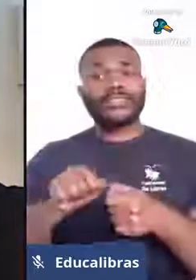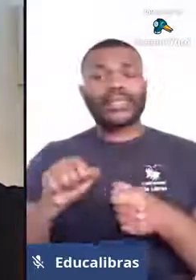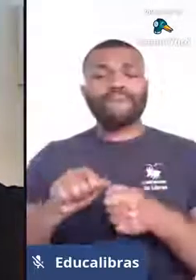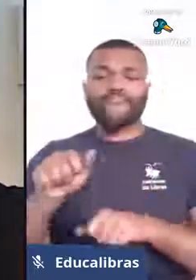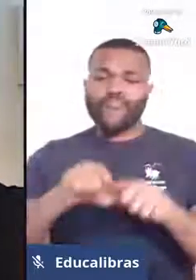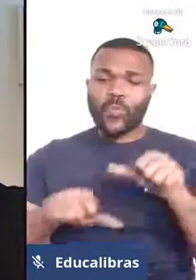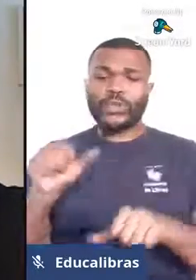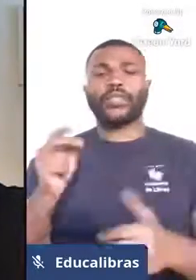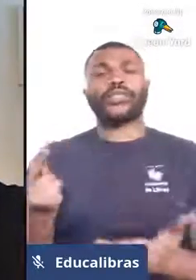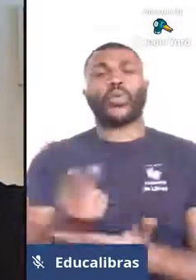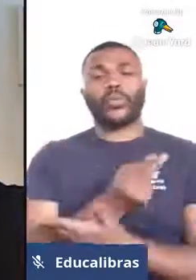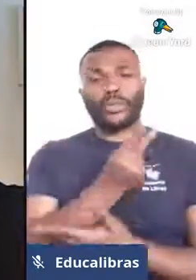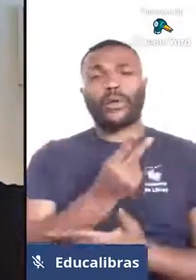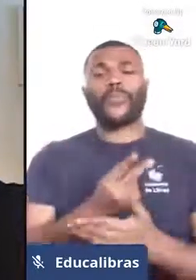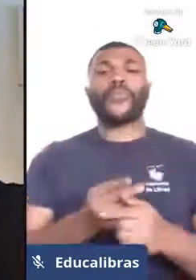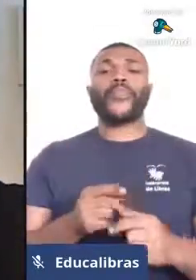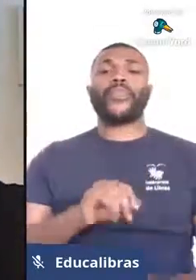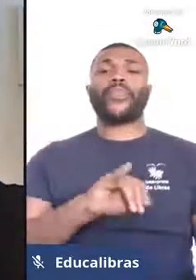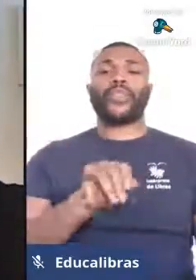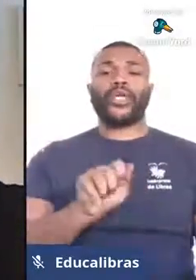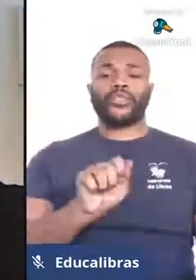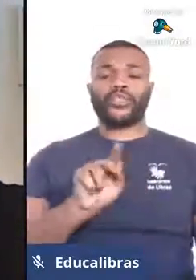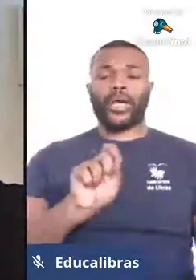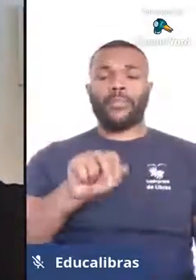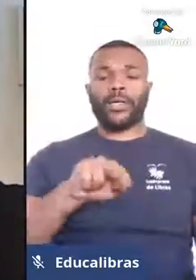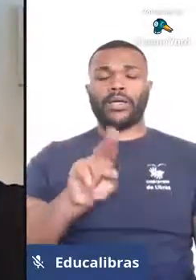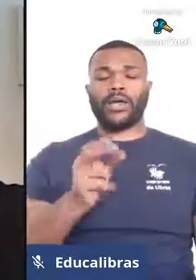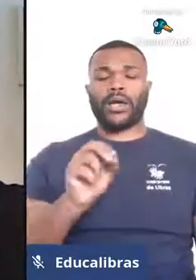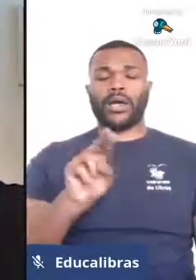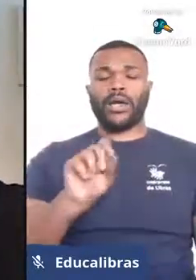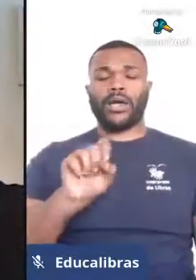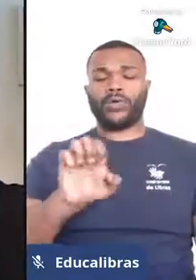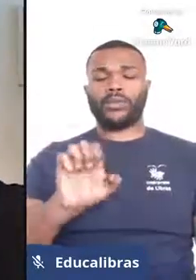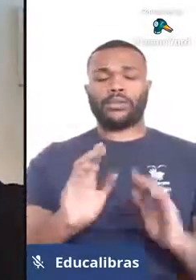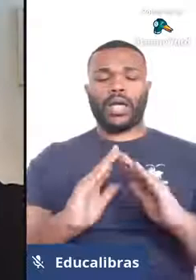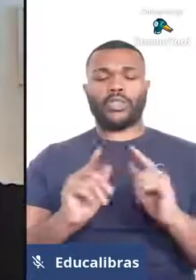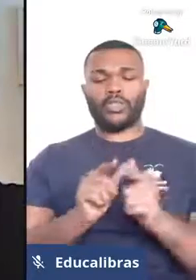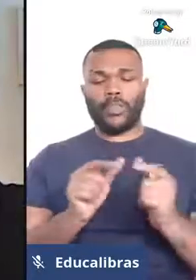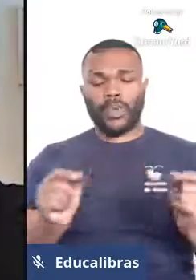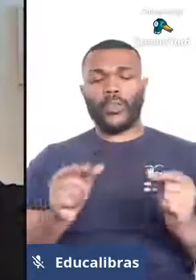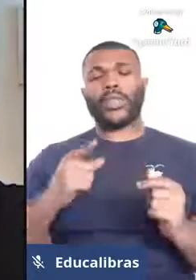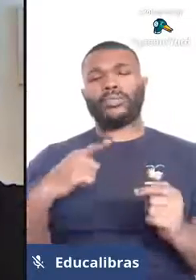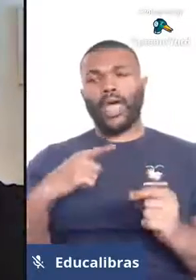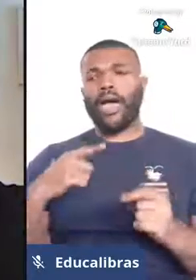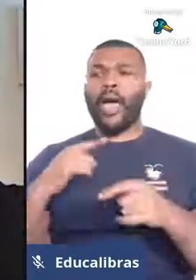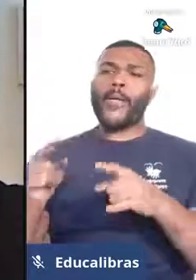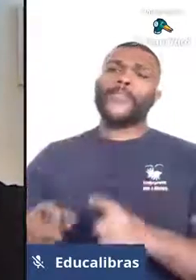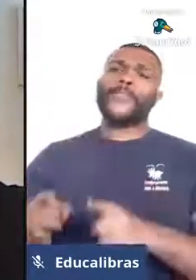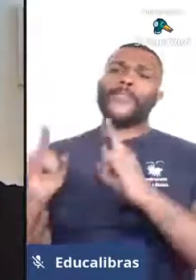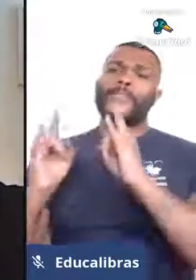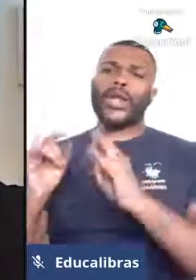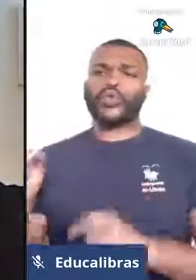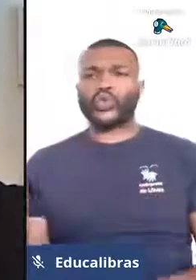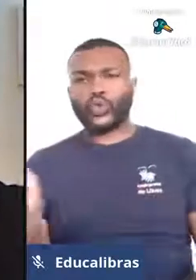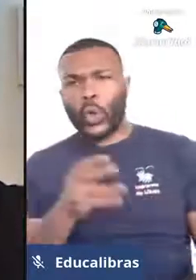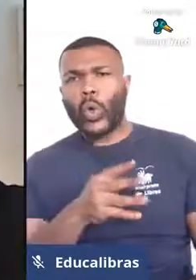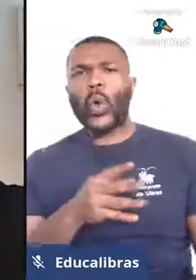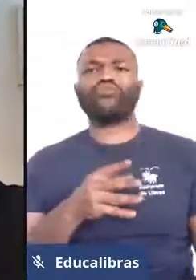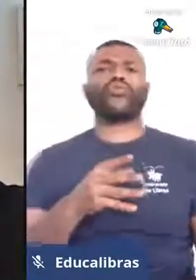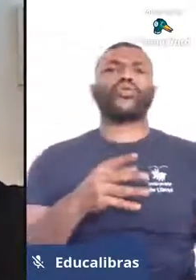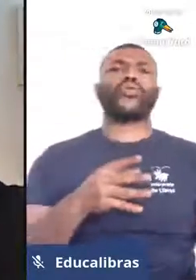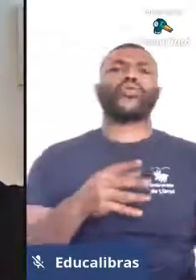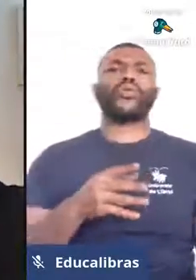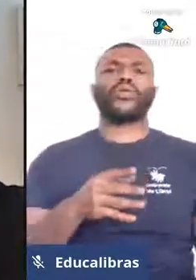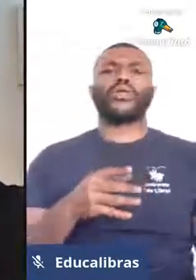House tem a sorte, com o Museu do Futebol, de ser um prédio moderno, então o prédio sofreu um retrofit há 3, 4